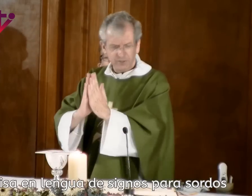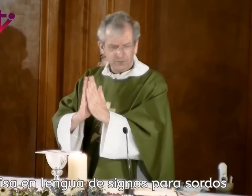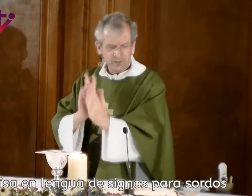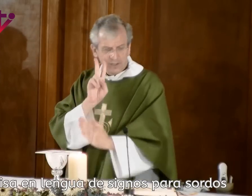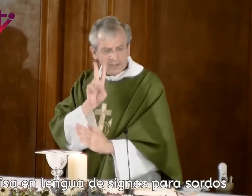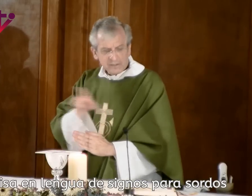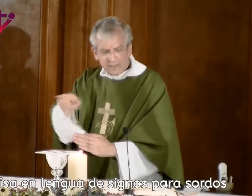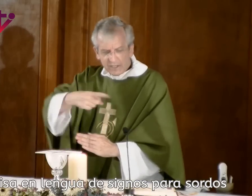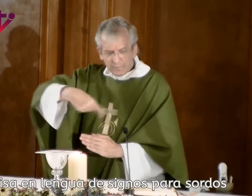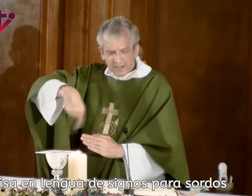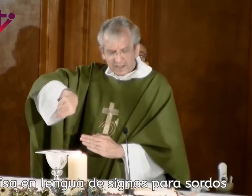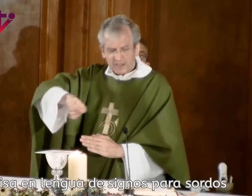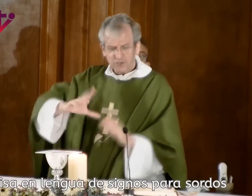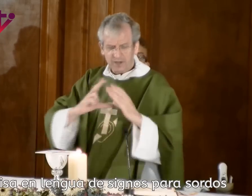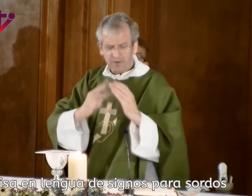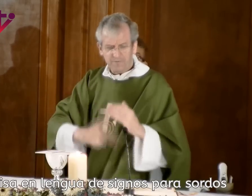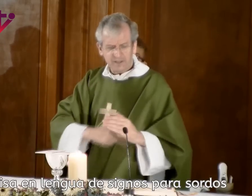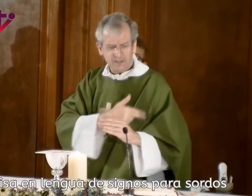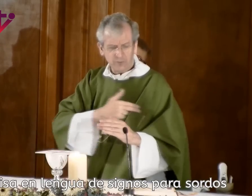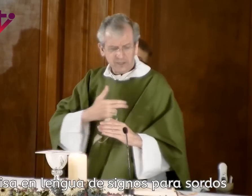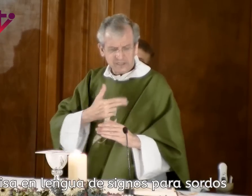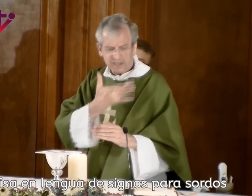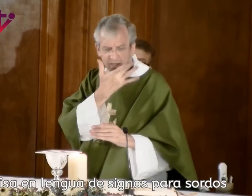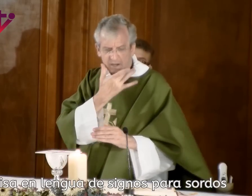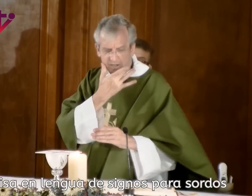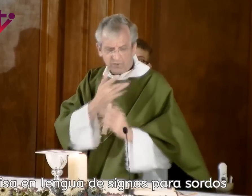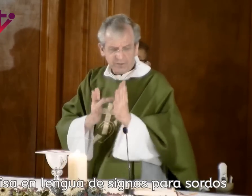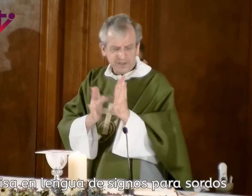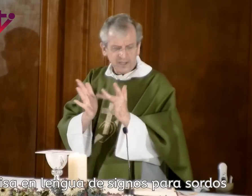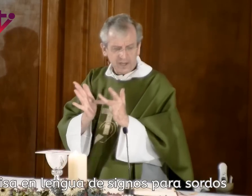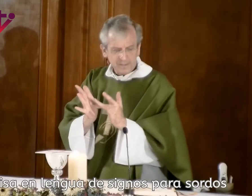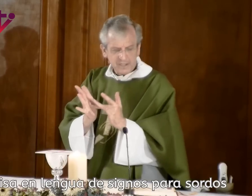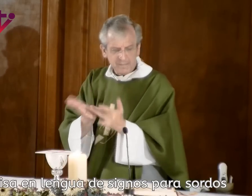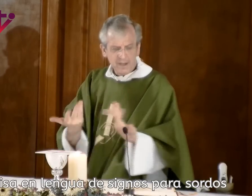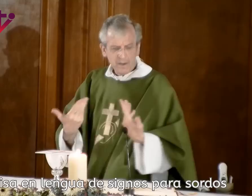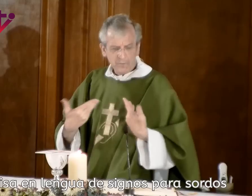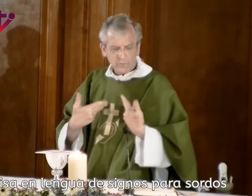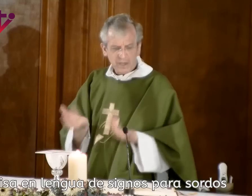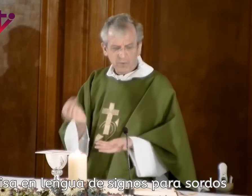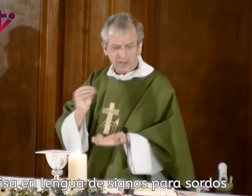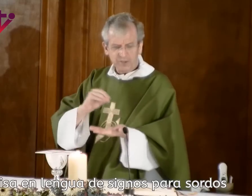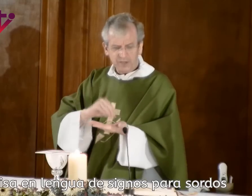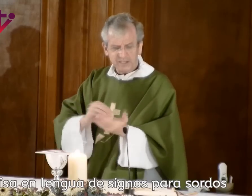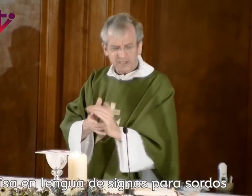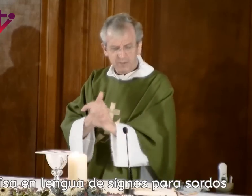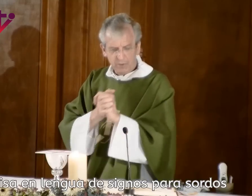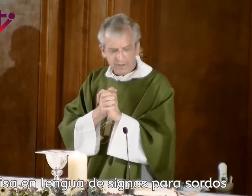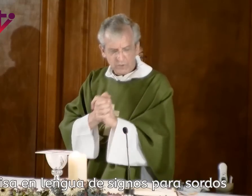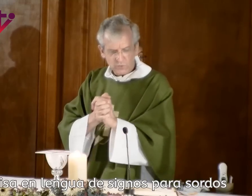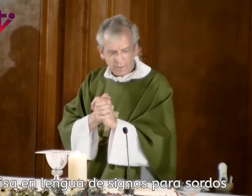santo. Dirige tu mirada sobre la ofrenda de tu Iglesia, reconoce en ella la víctima por cuya inmolación quisiste devolvernos tu